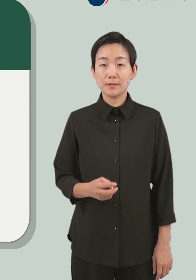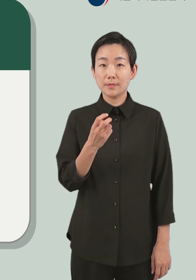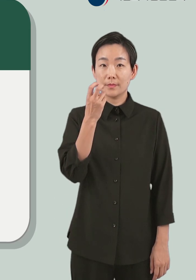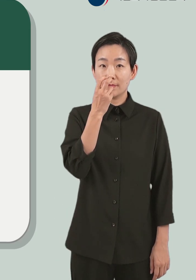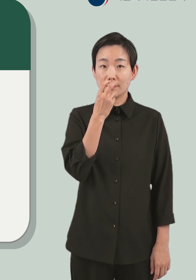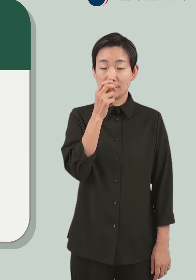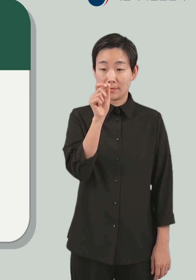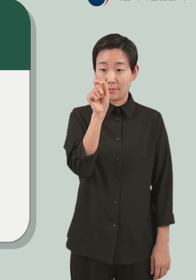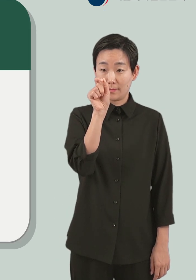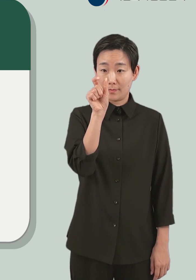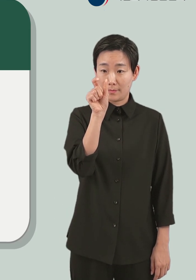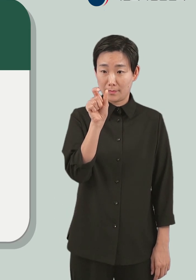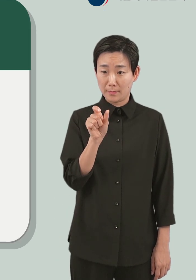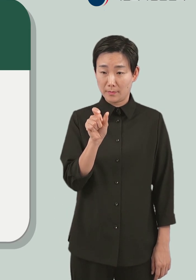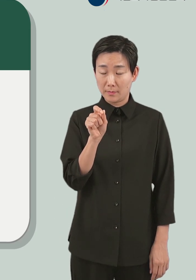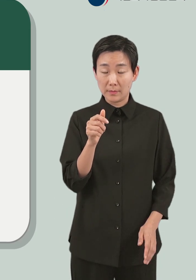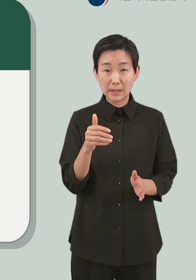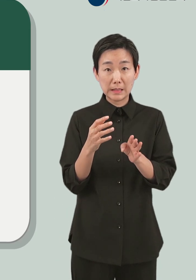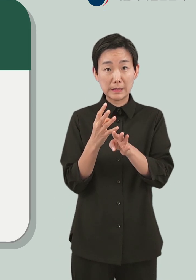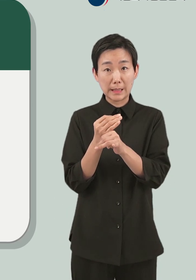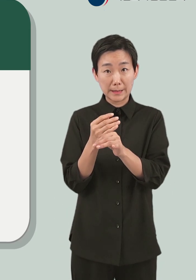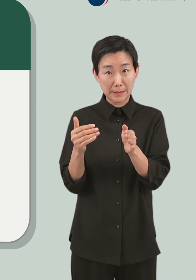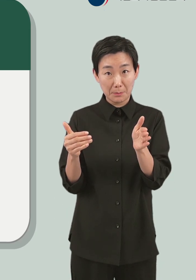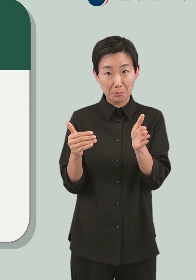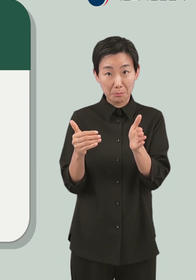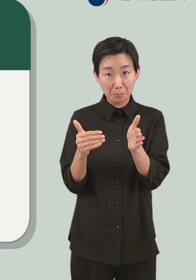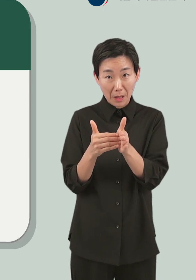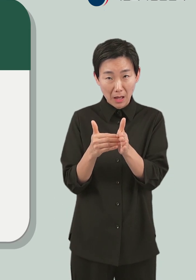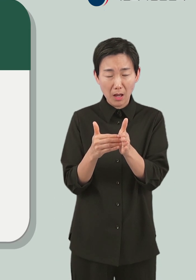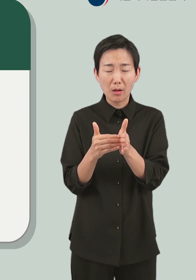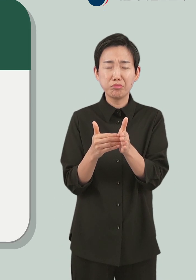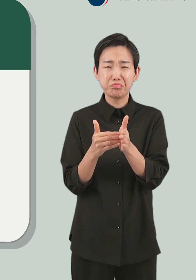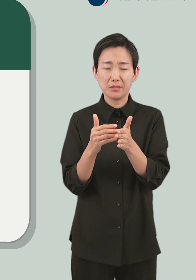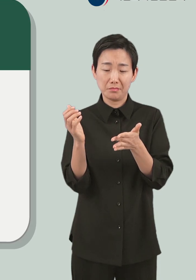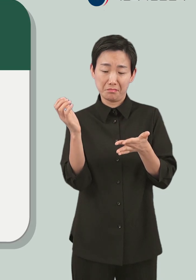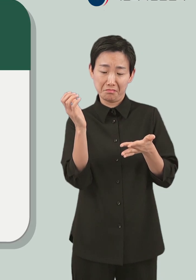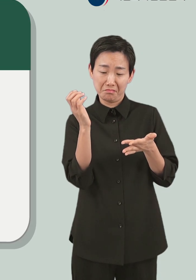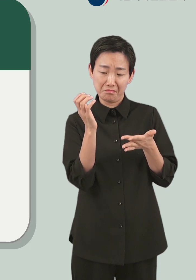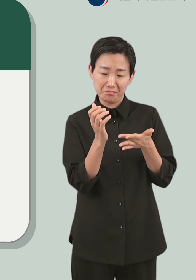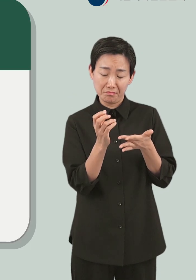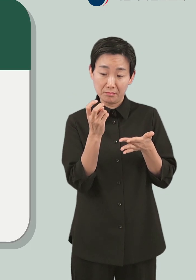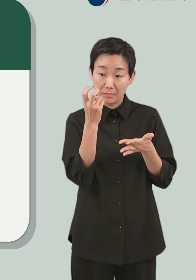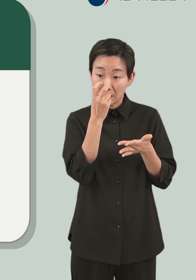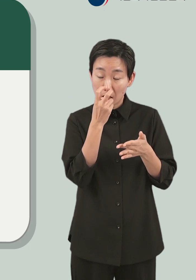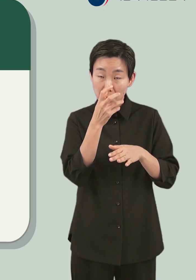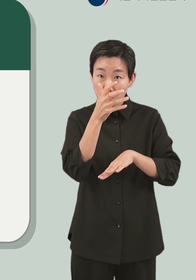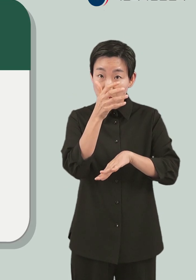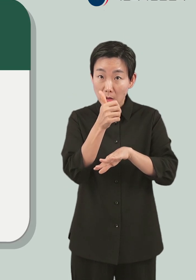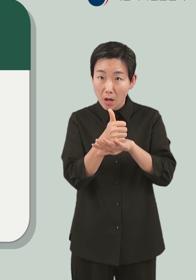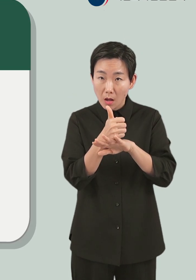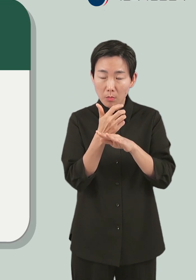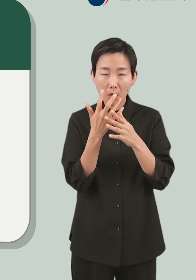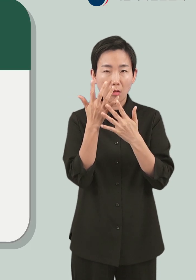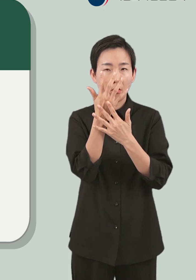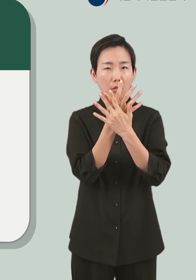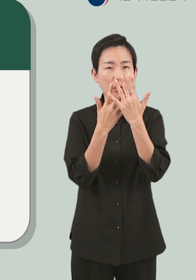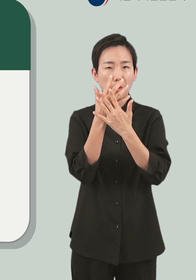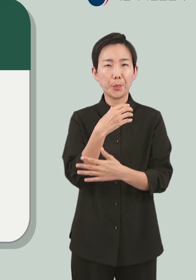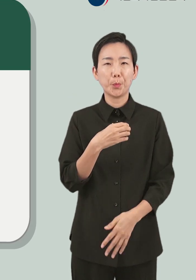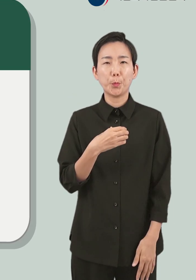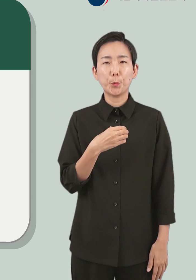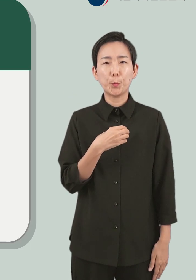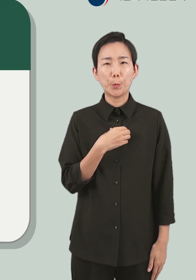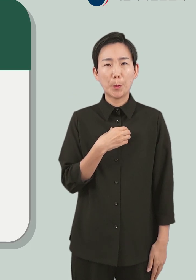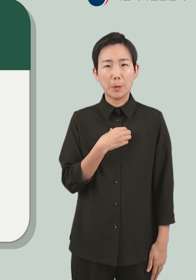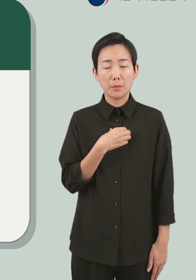사용 기간이 지난 검사지는 잘못된 검사 결과를 나타낼 수 있습니다. 검사지 사용 기간은 검사지 박스 및